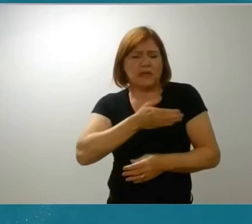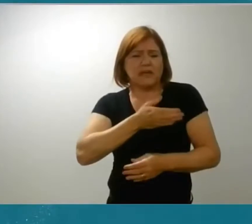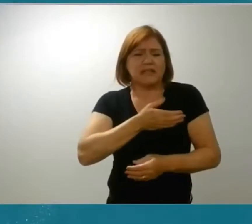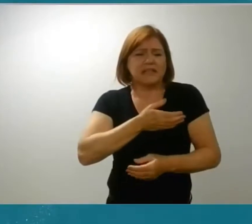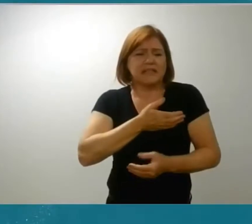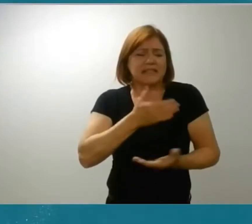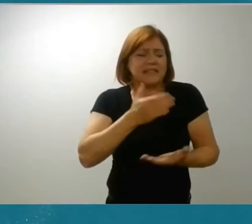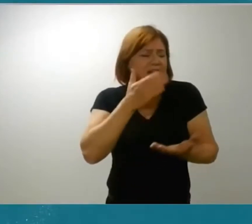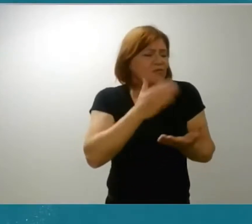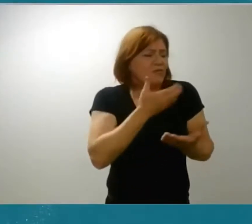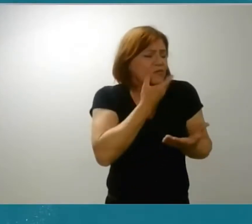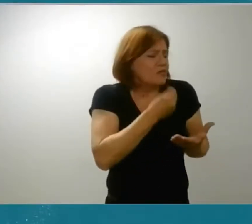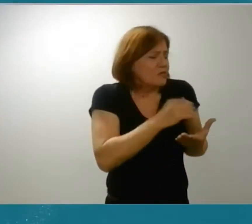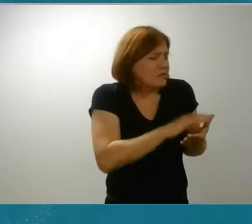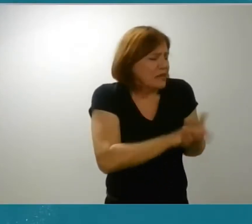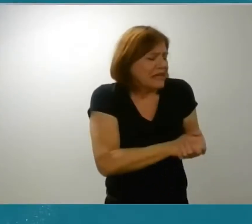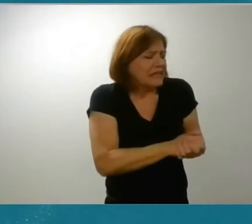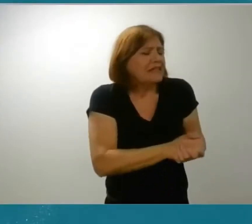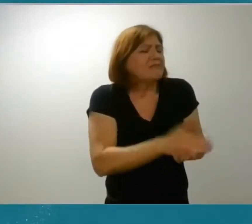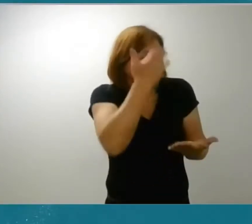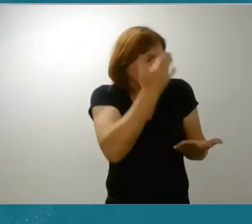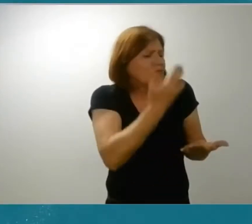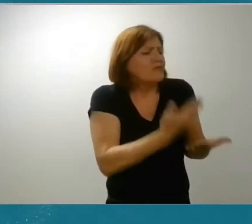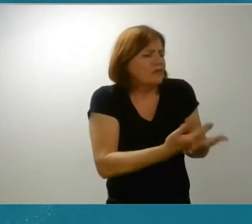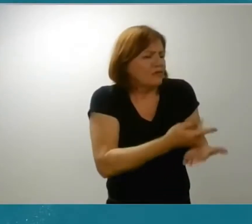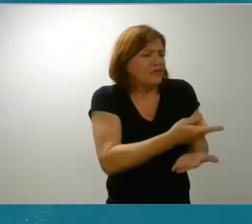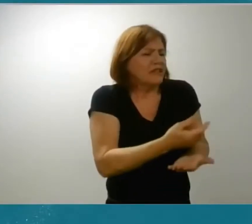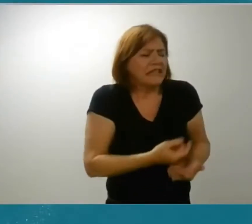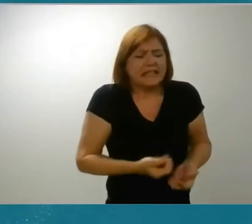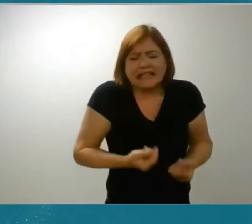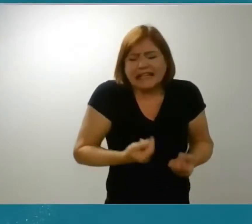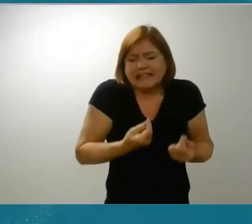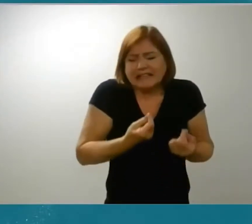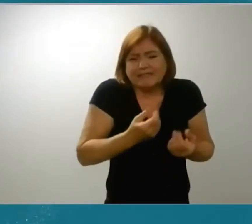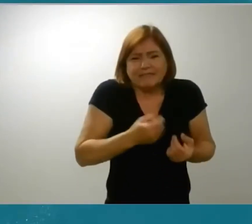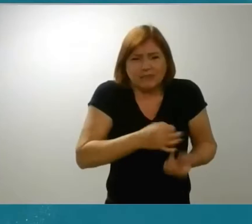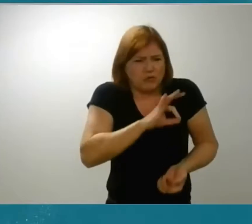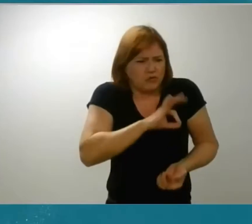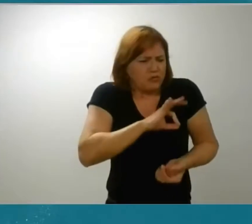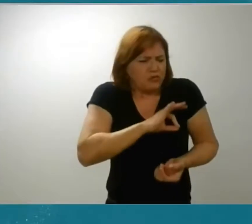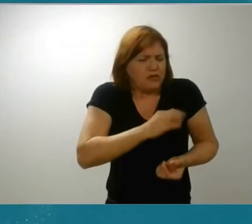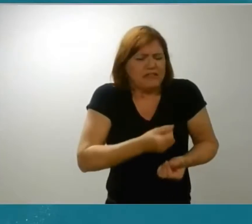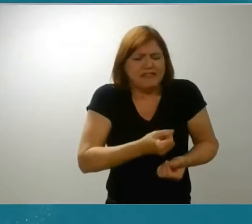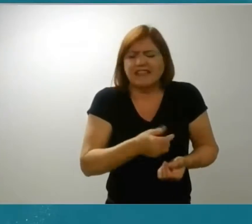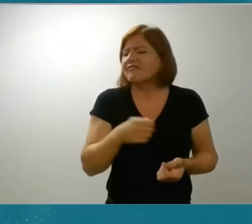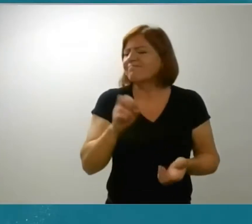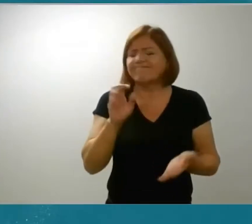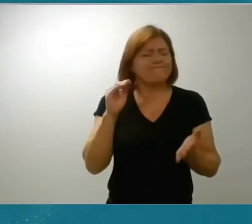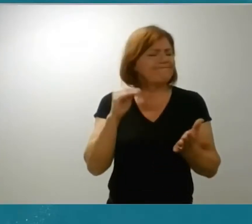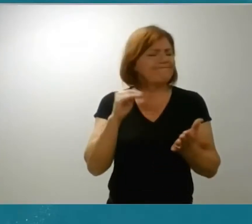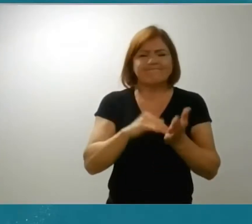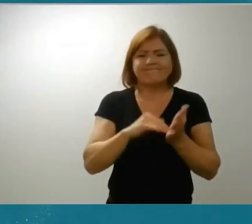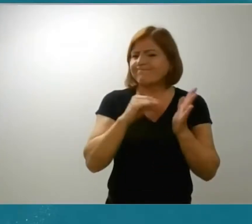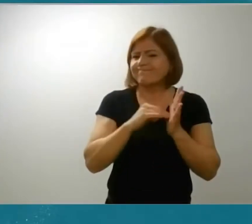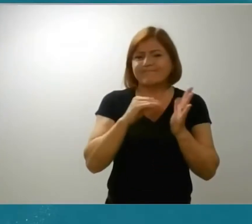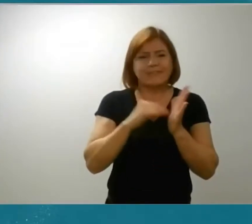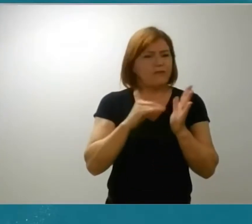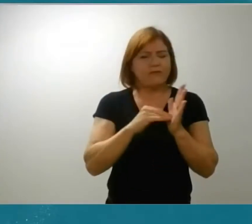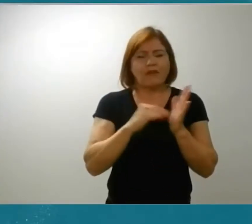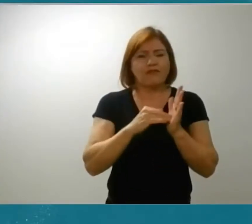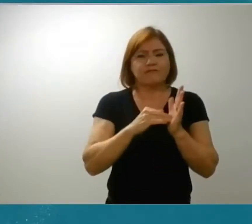ganho, a falta de receita. Eu acho que a versão King James atualizada dá uma explicada um pouquinho melhor,